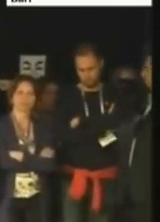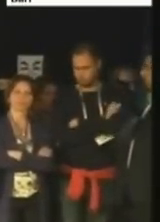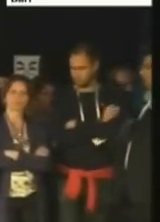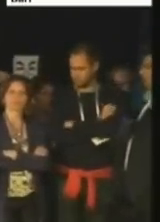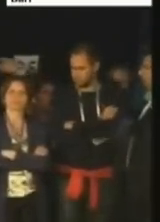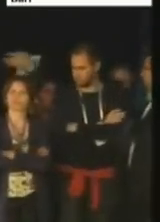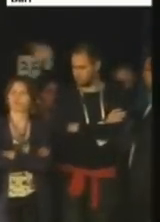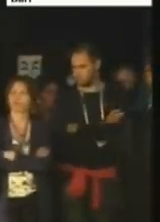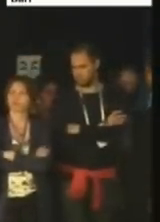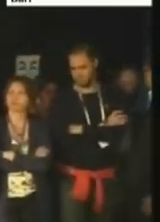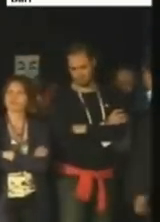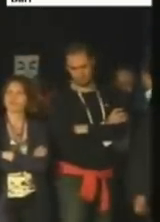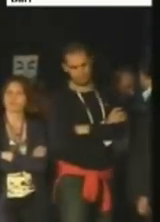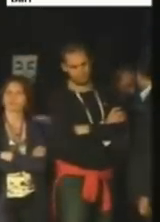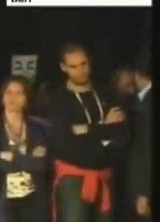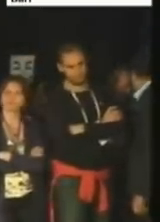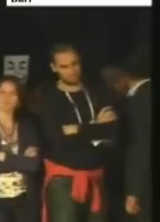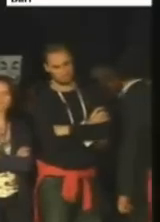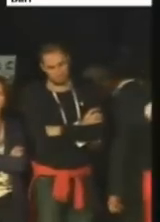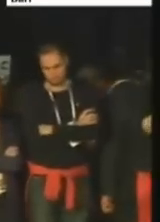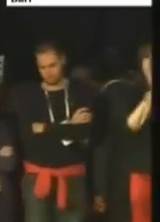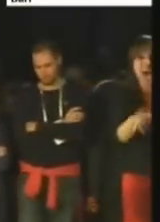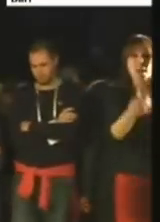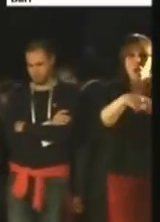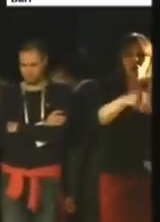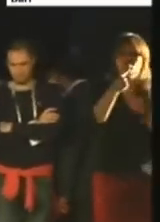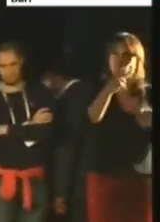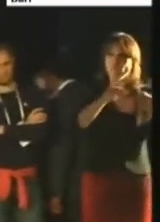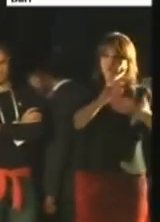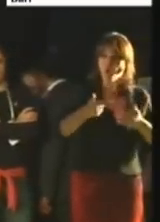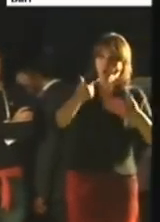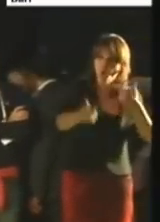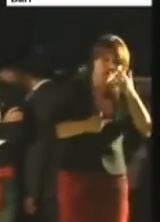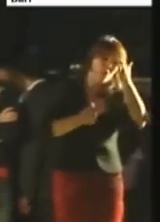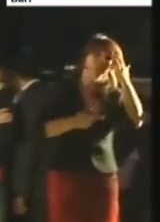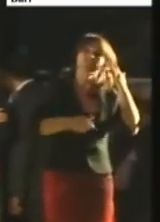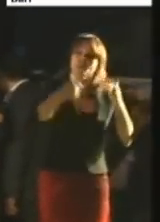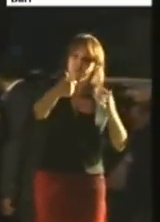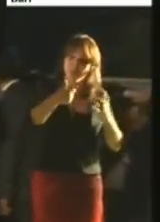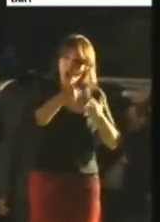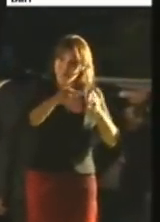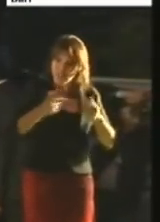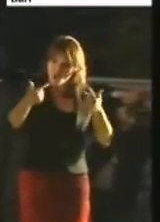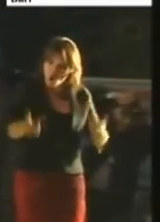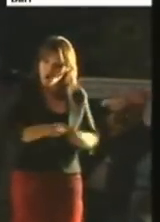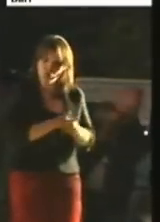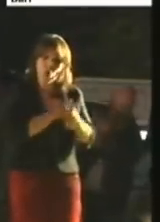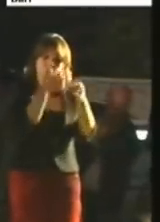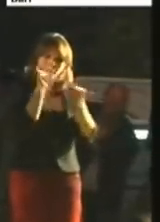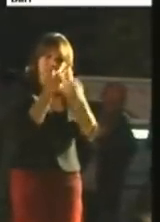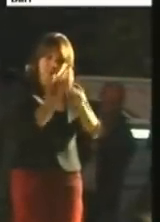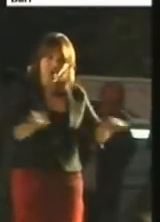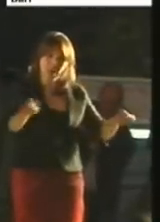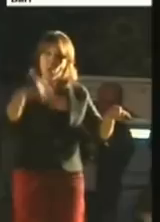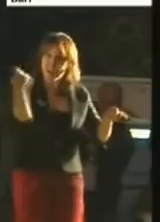E ognuno dice il maggioritario, proporzionale. Noi abbiamo messo ai voti, è la prima volta che si mette ai voti e si fa un'operazione democratica